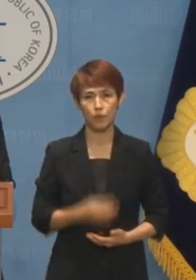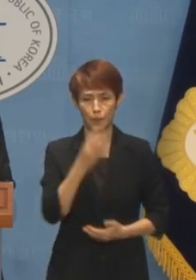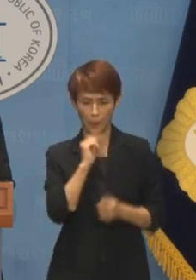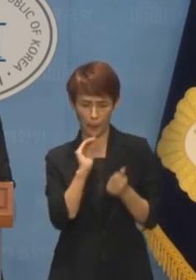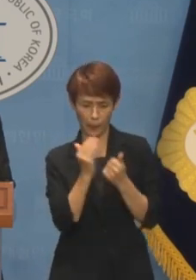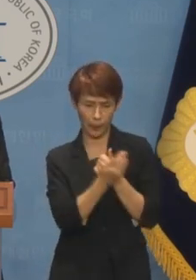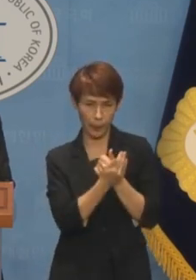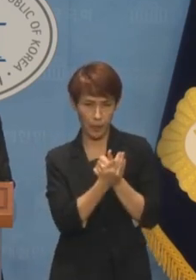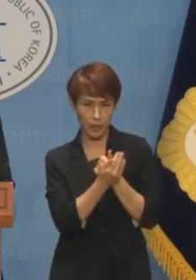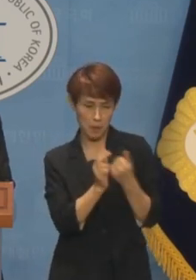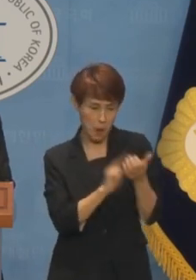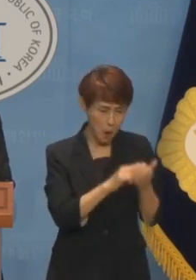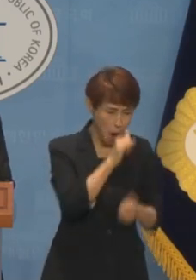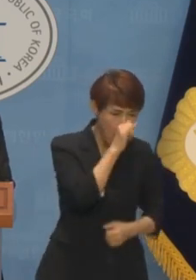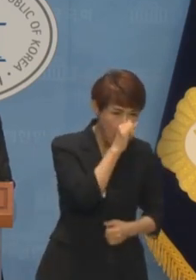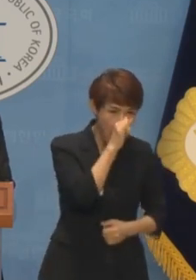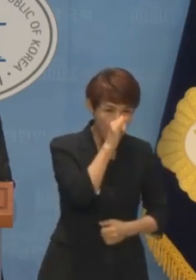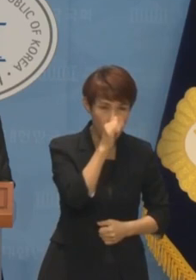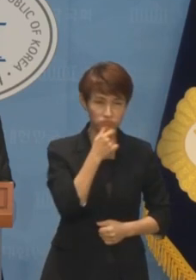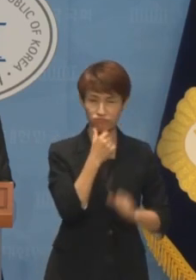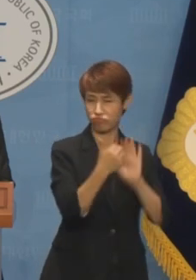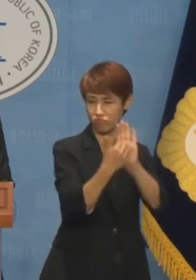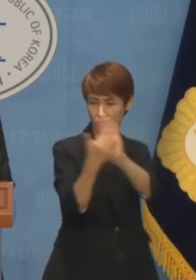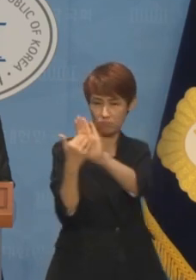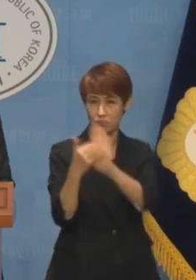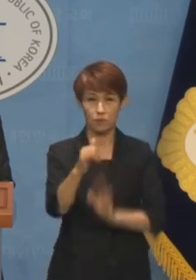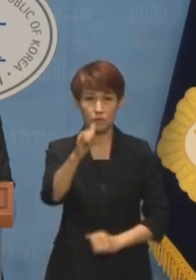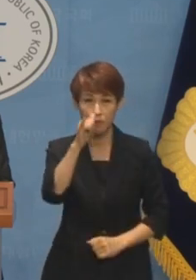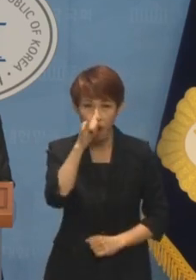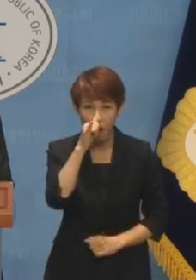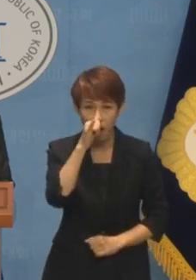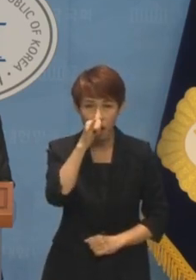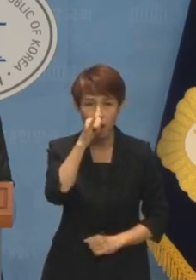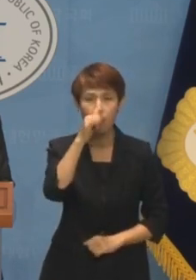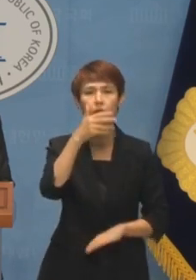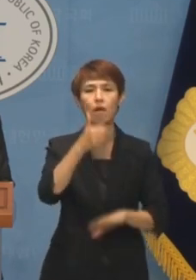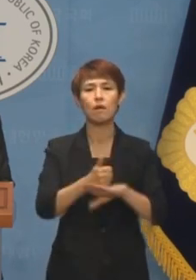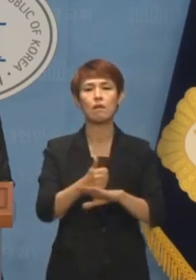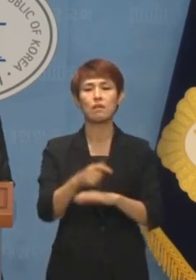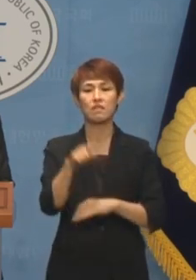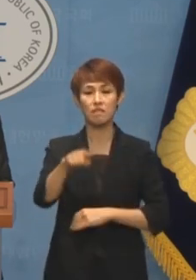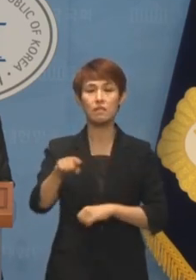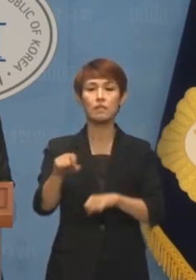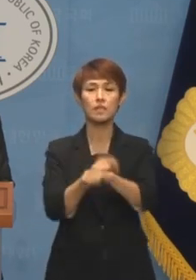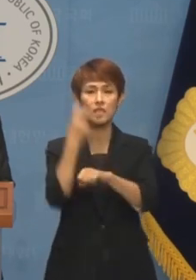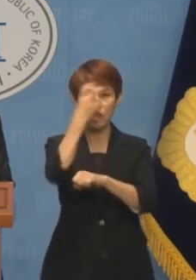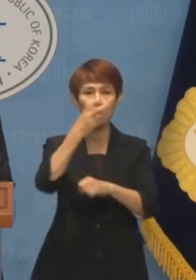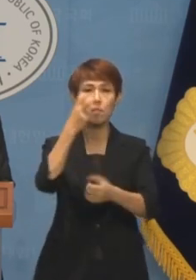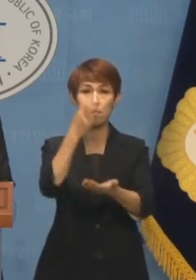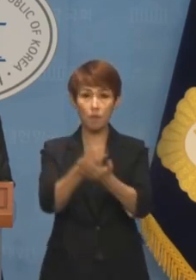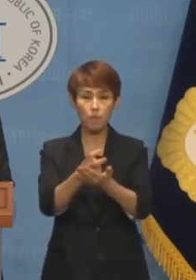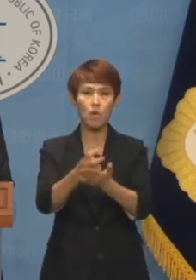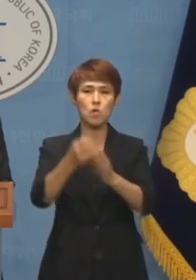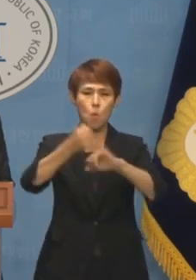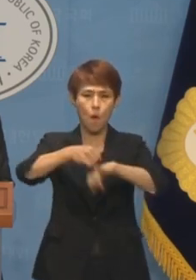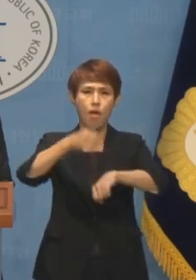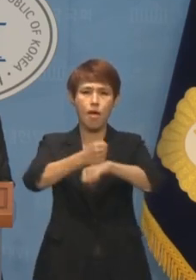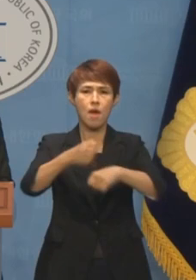은폐하면 은폐할수록, 거부하면 거부할수록 해병대원 특검의 당위성은 더욱 분명해질